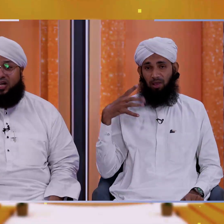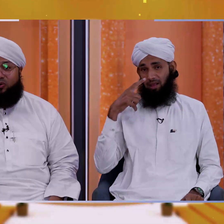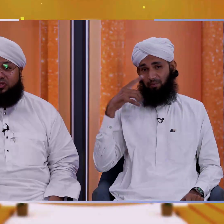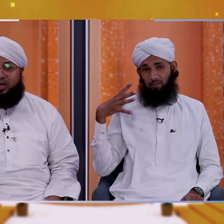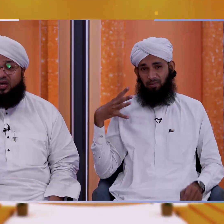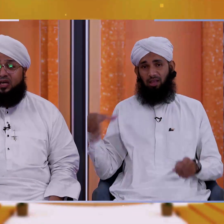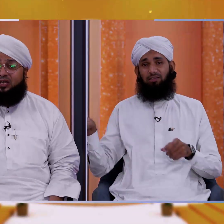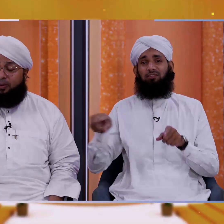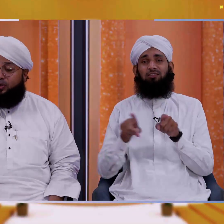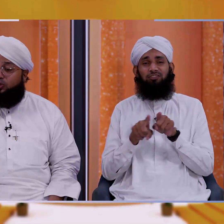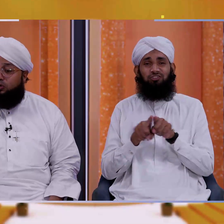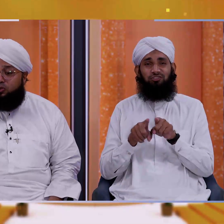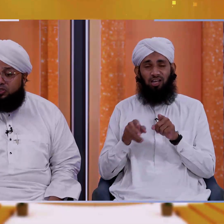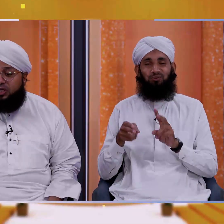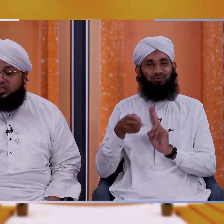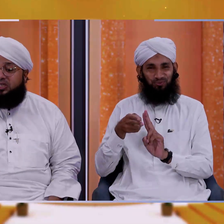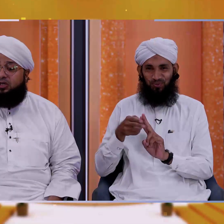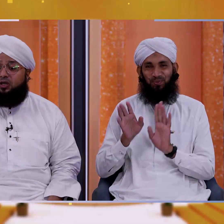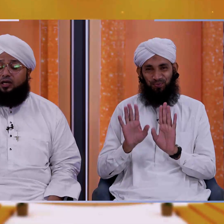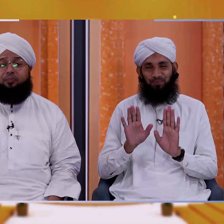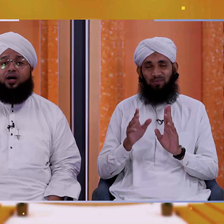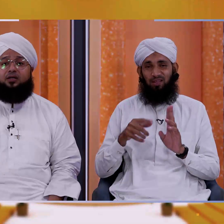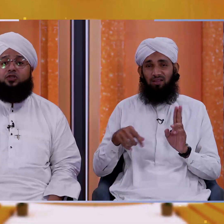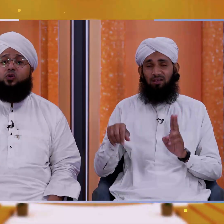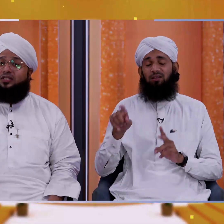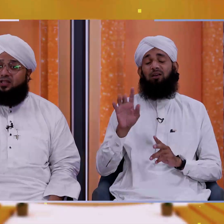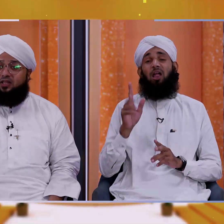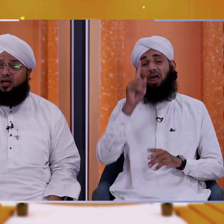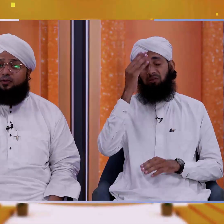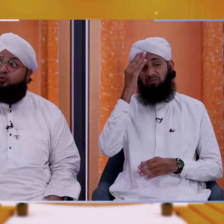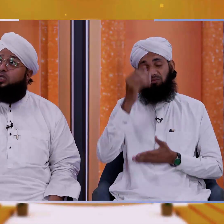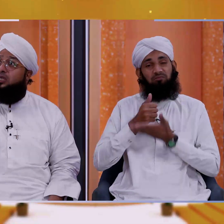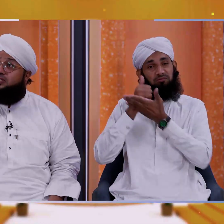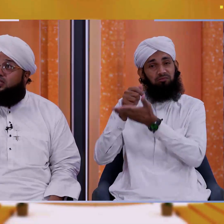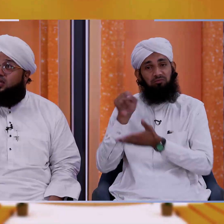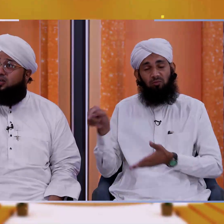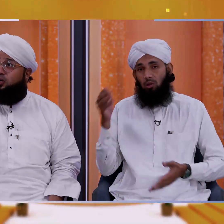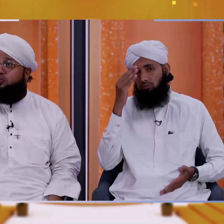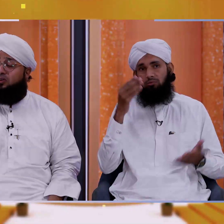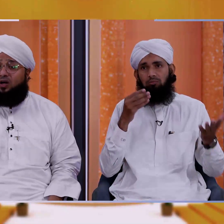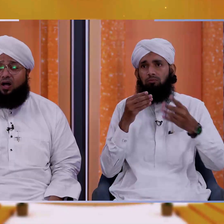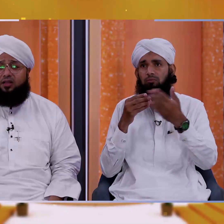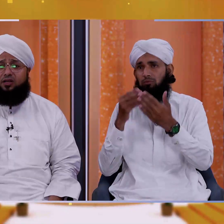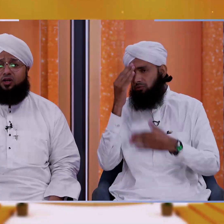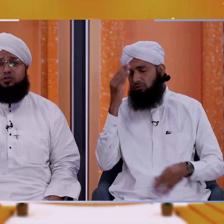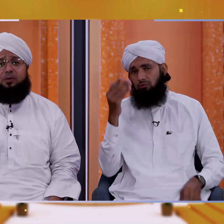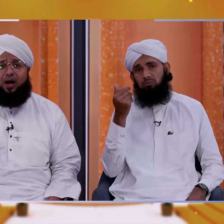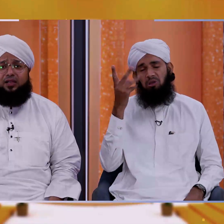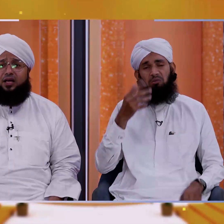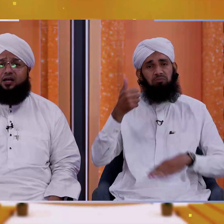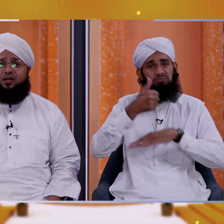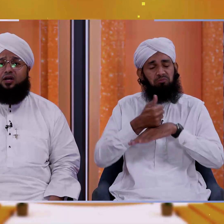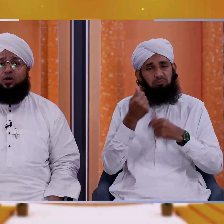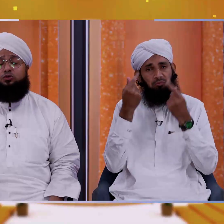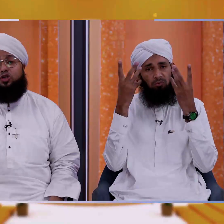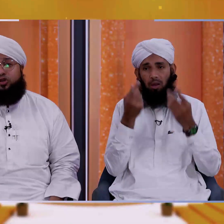رشتہ داروں سے، اپنے دوستوں سے، کسی کی اللہ پاک کسی کو عزت دیتا ہے، اس کی عزت دیکھ کر، اس کا وقار دیکھ کر، اس کا مال